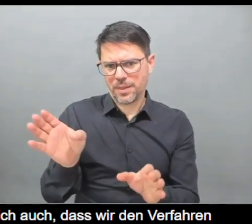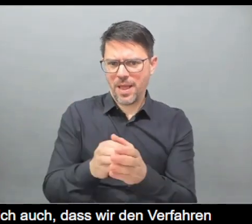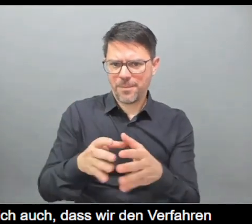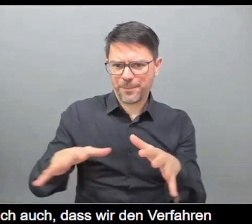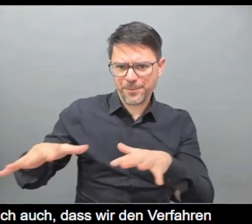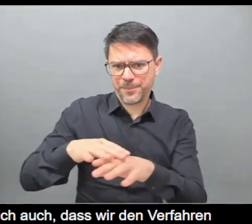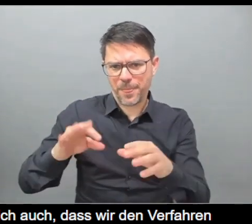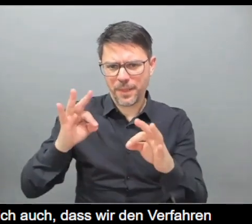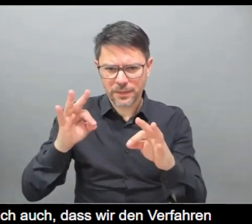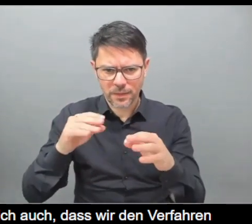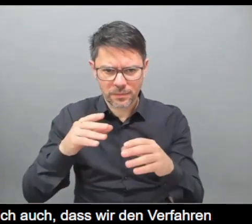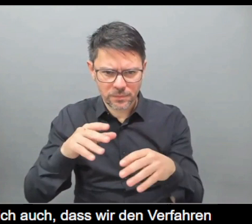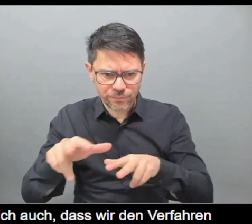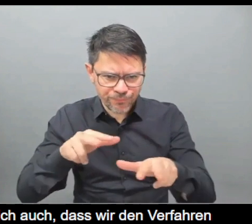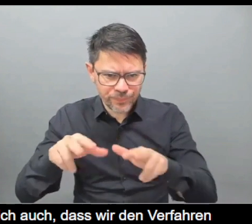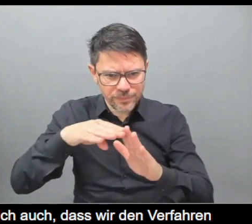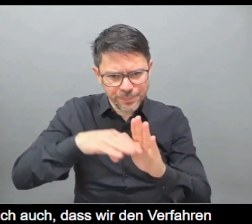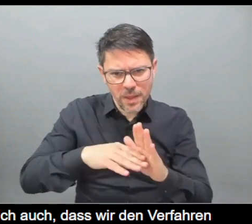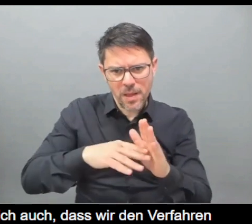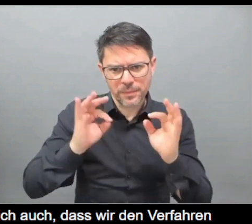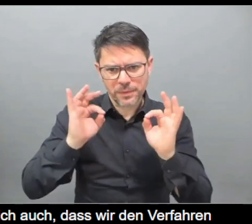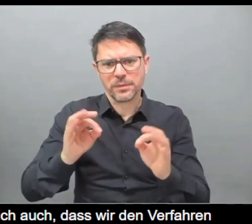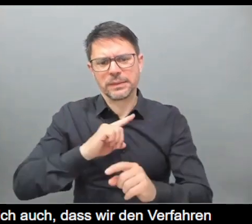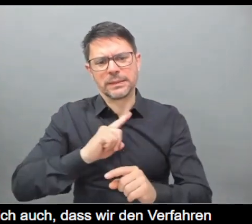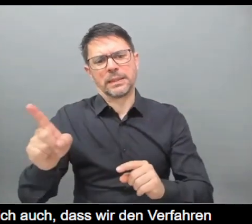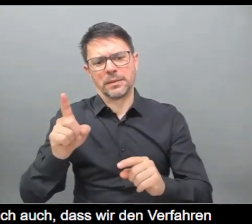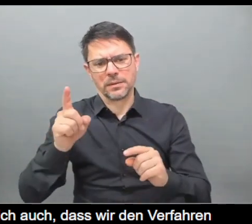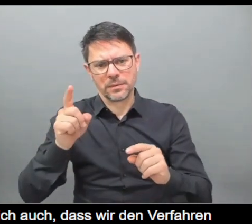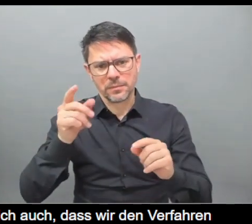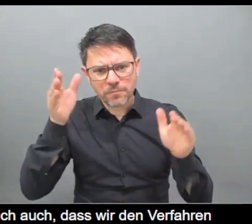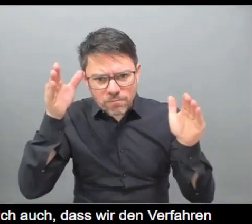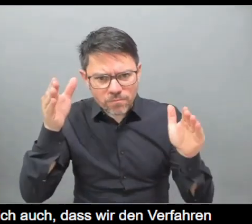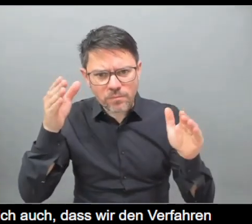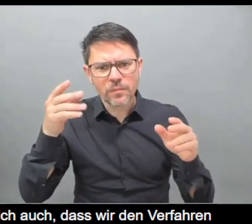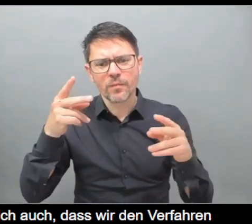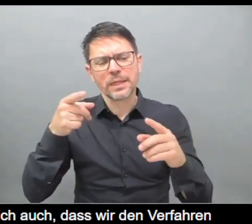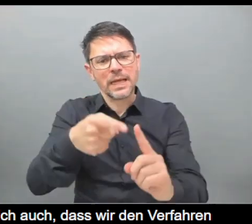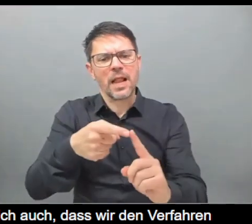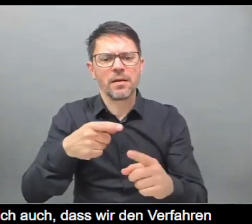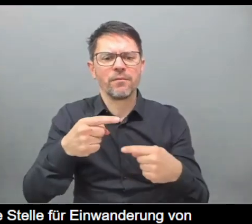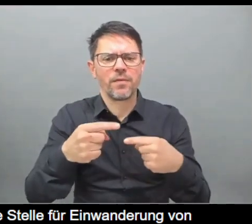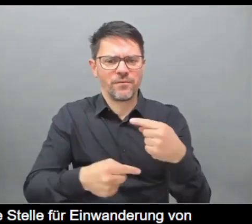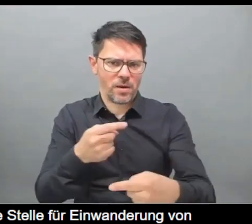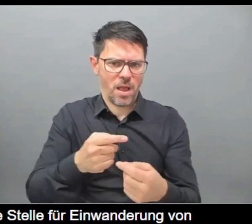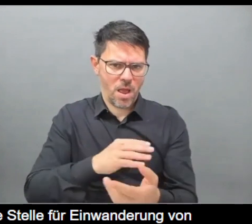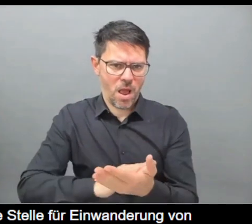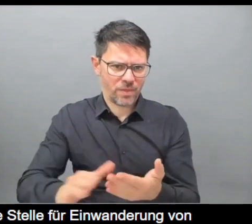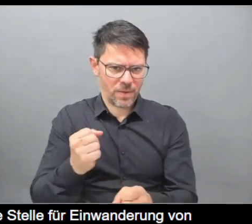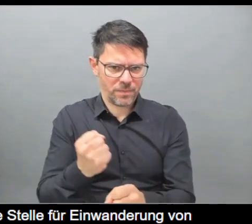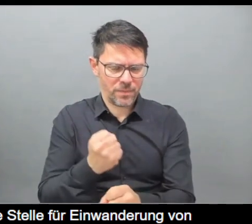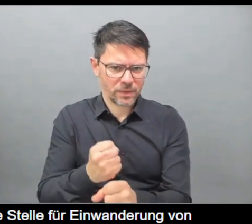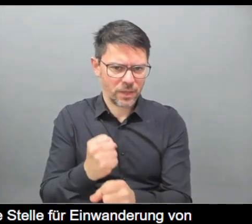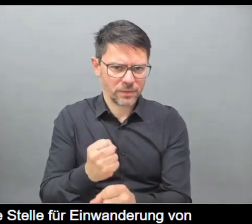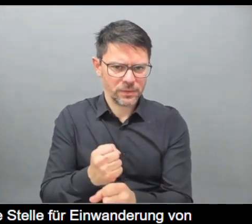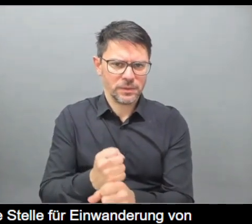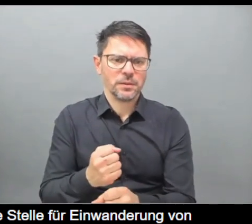Defizitbescheide, mehr Kenntnisprüfungen, weniger Bürokratie, schneller die Hand am Bett. Das ist das Ziel dieser Fastlane, die wir